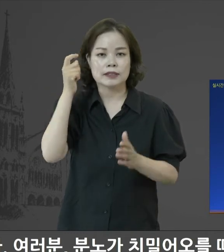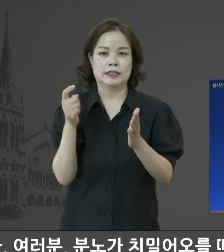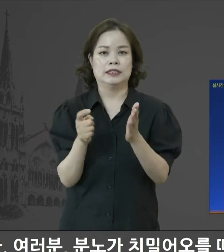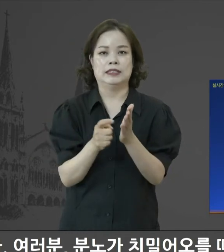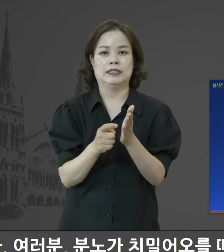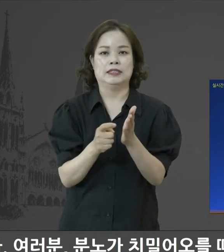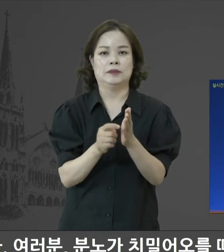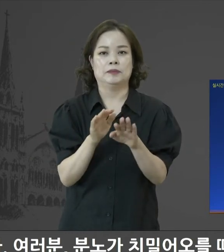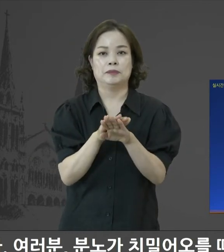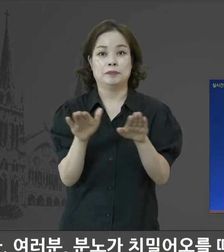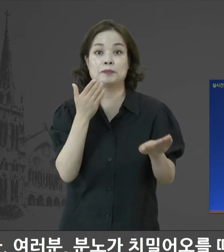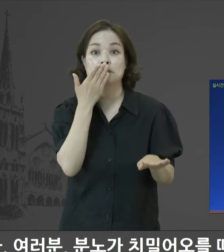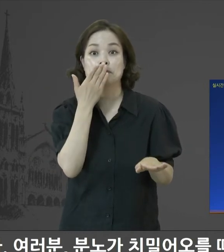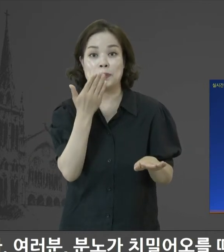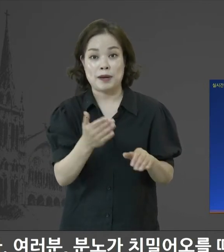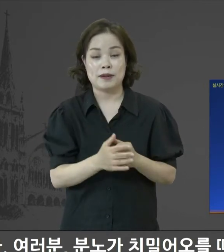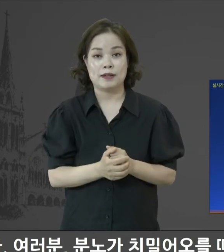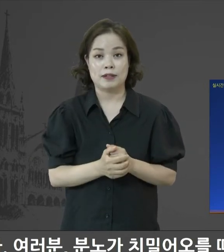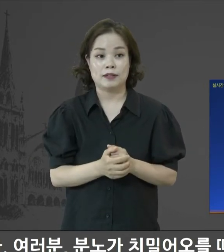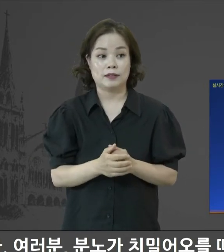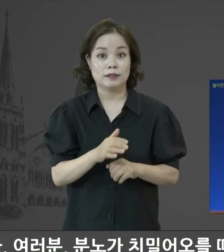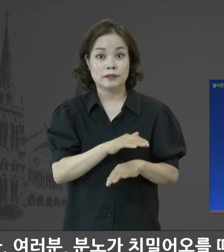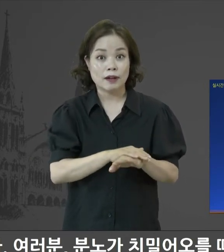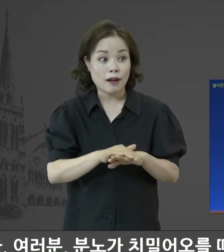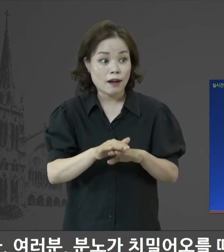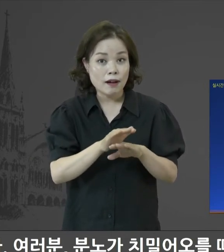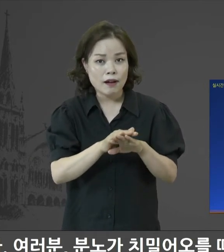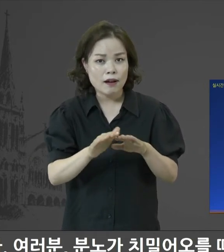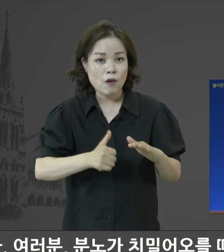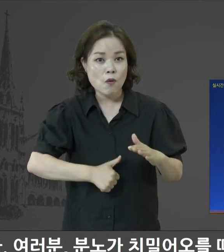응급처치입니다. 여러분 자주 터지십니까?